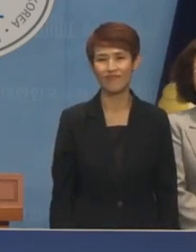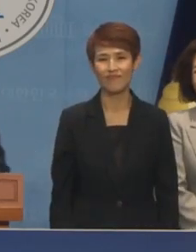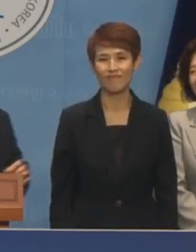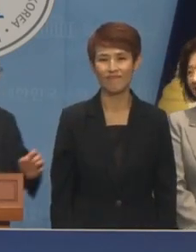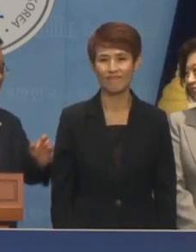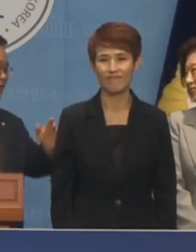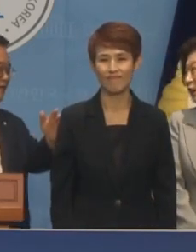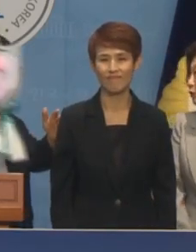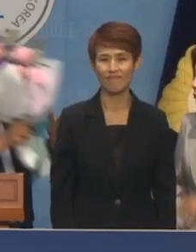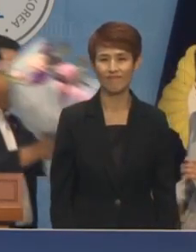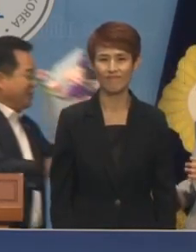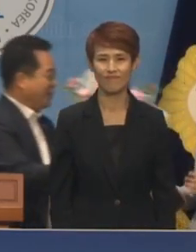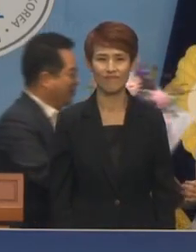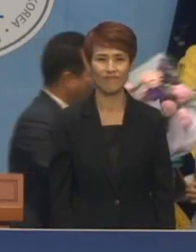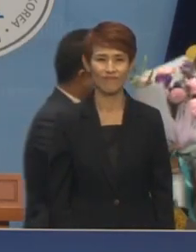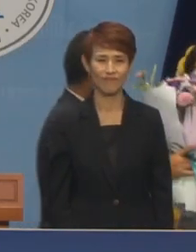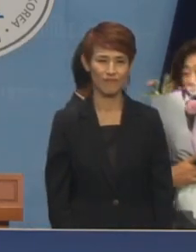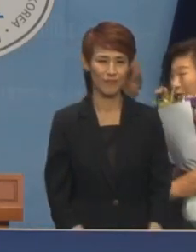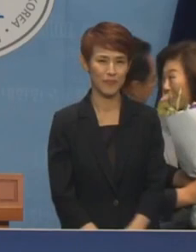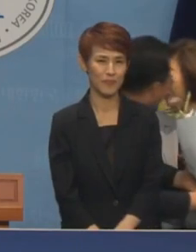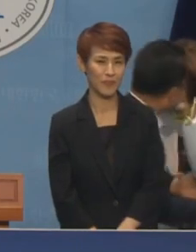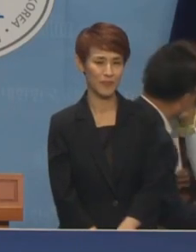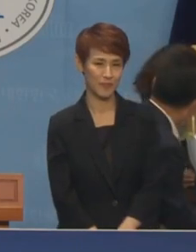예, 여기에서 저걸